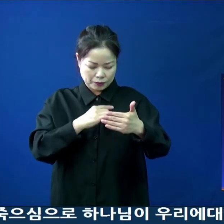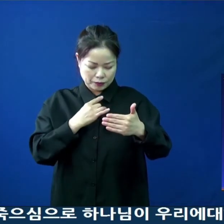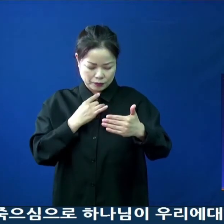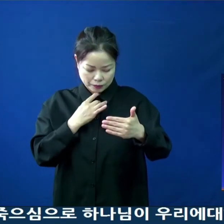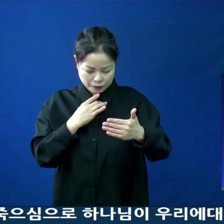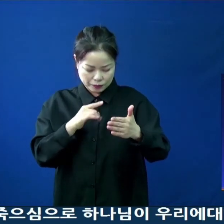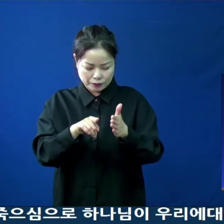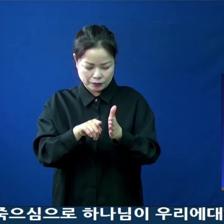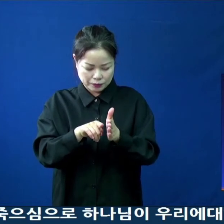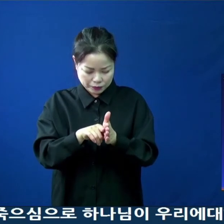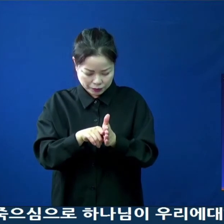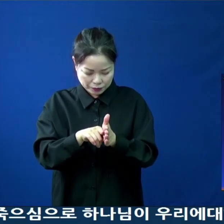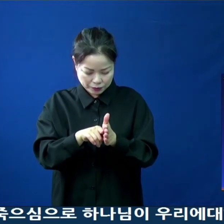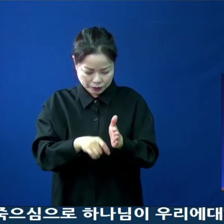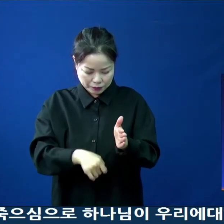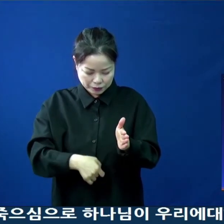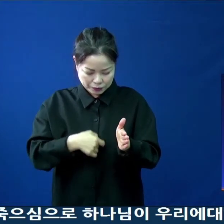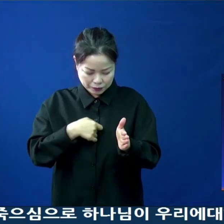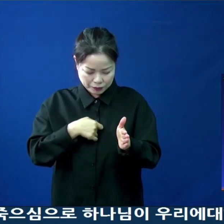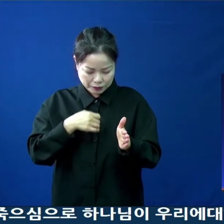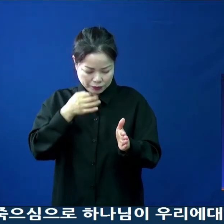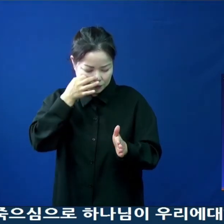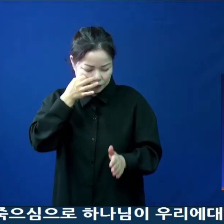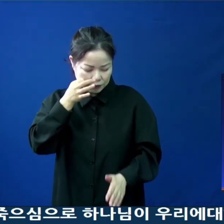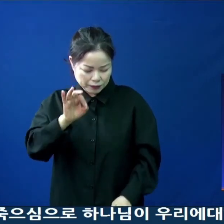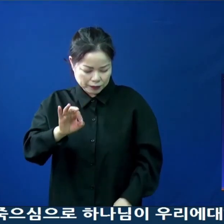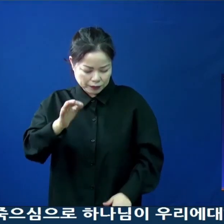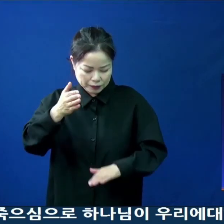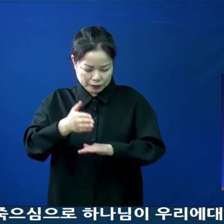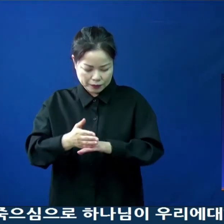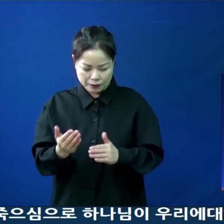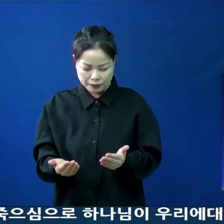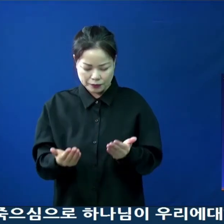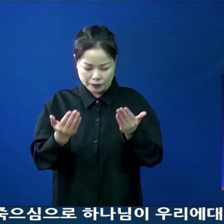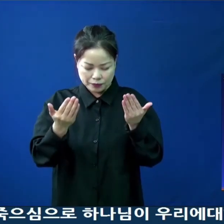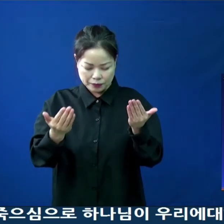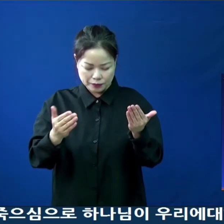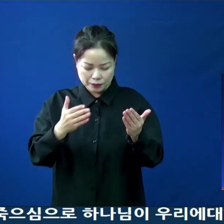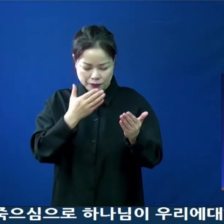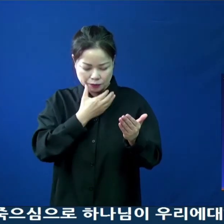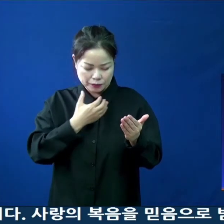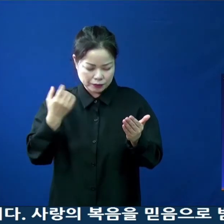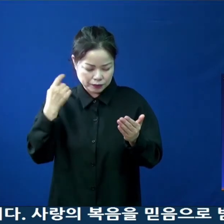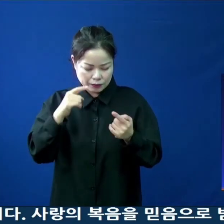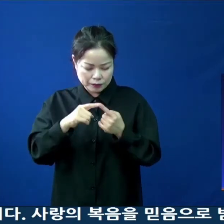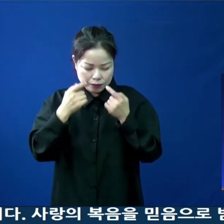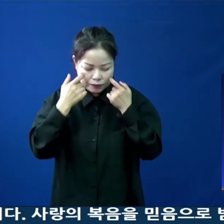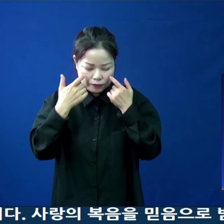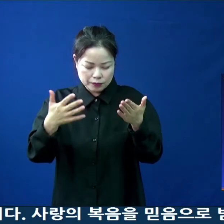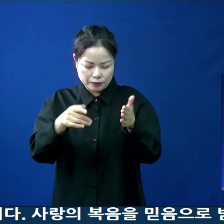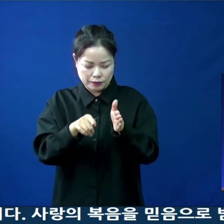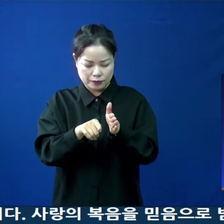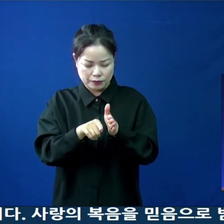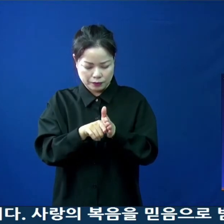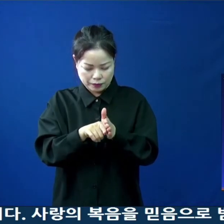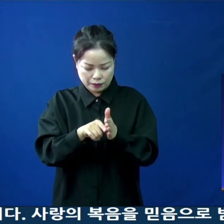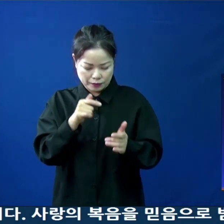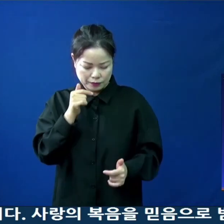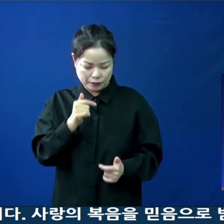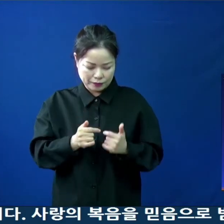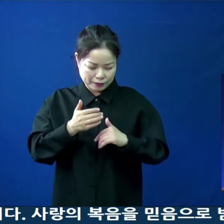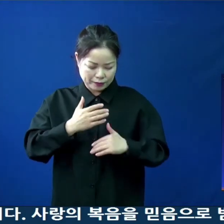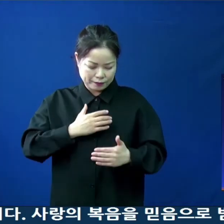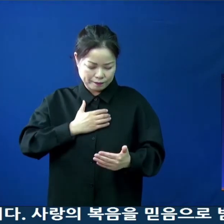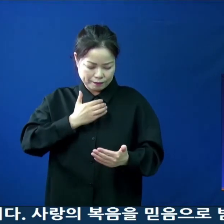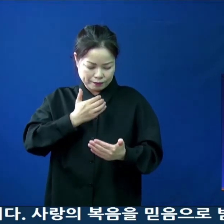오직 믿음으로 의롭다 칭해 주셔서 감사합니다. 이 복음에 대한 확신을 가지고 기쁨과